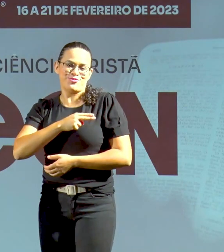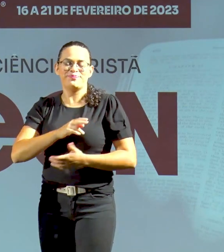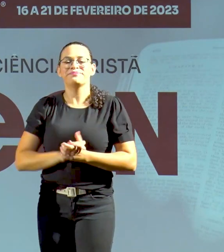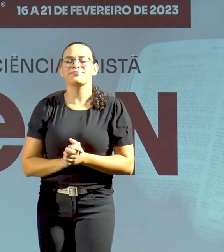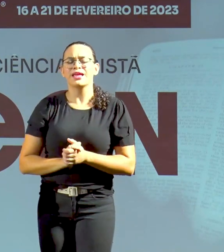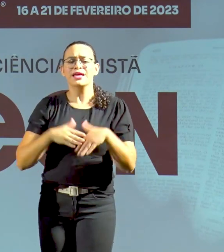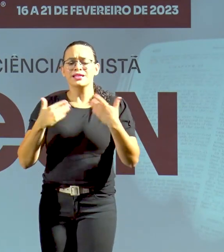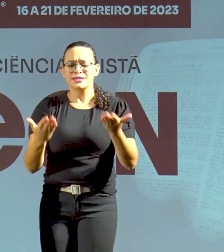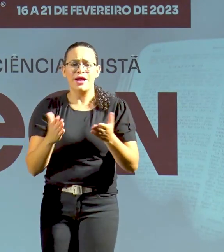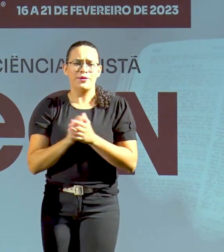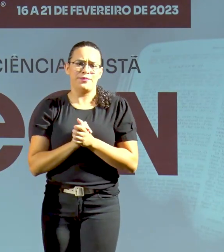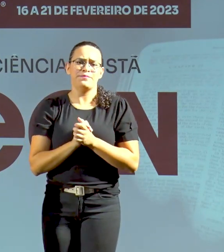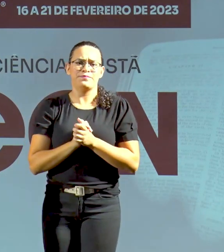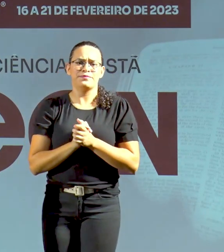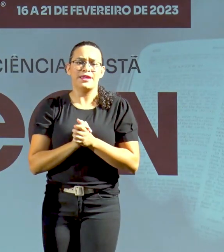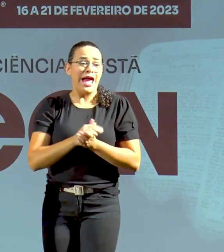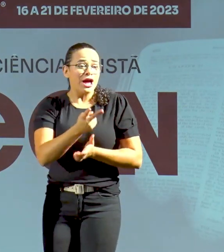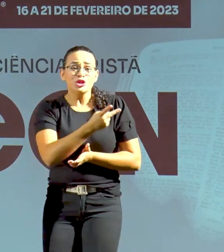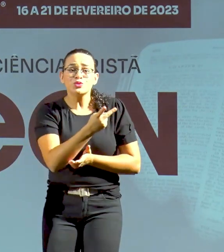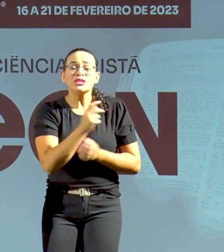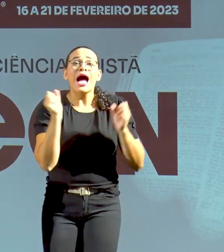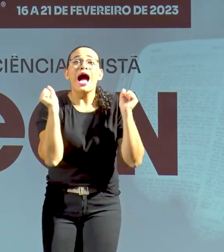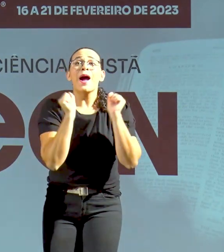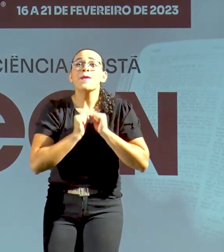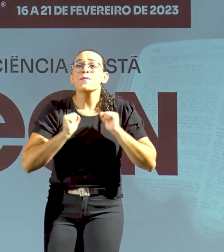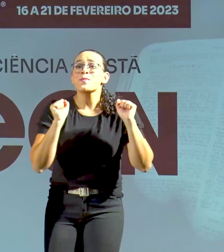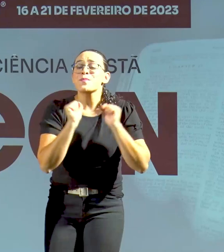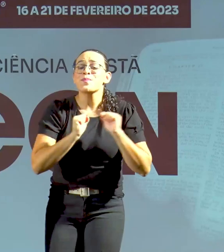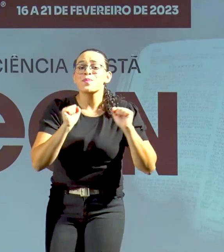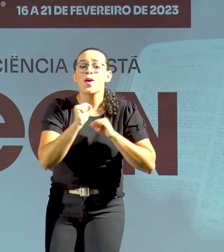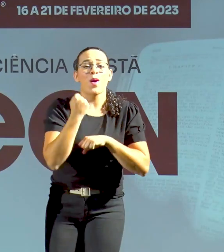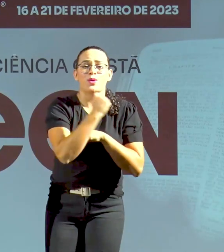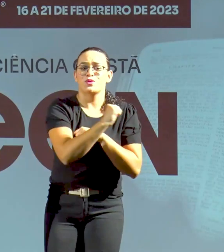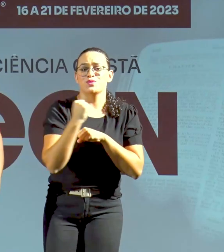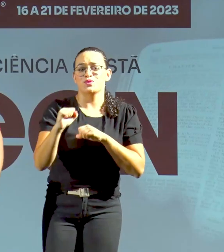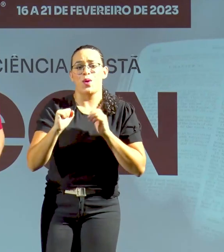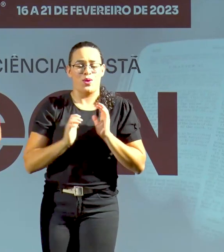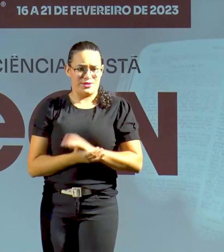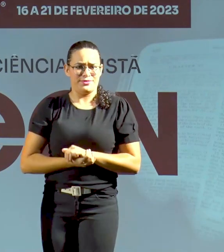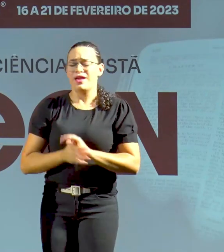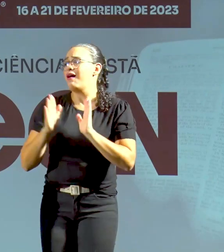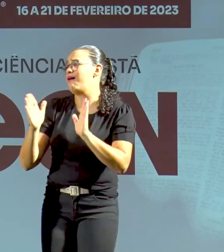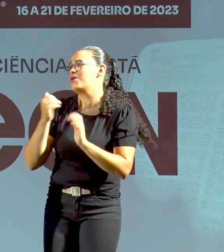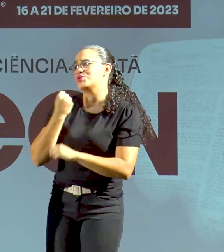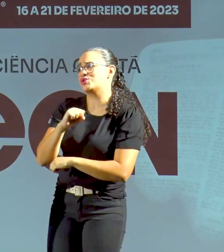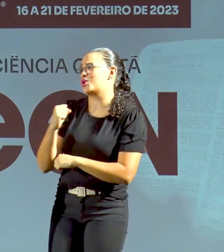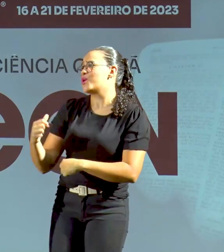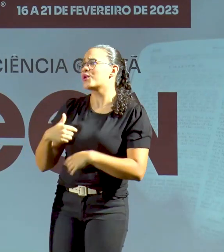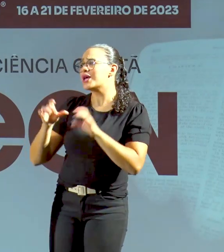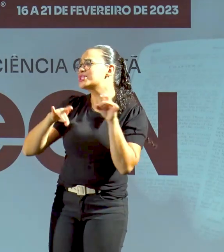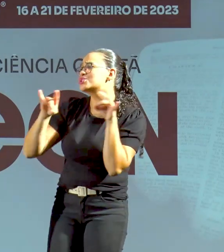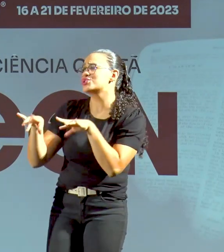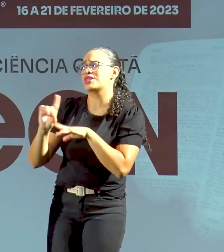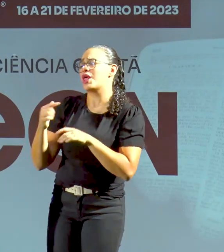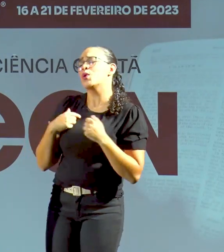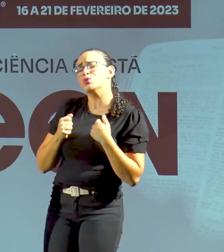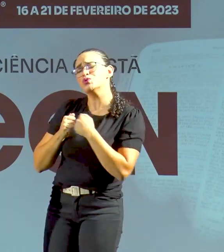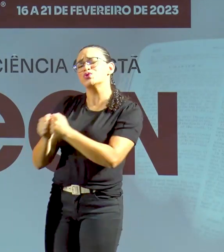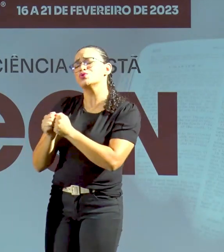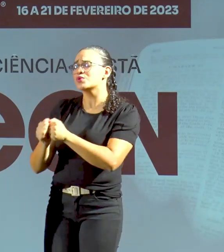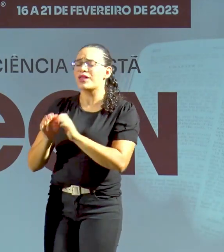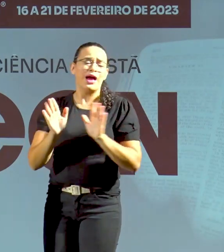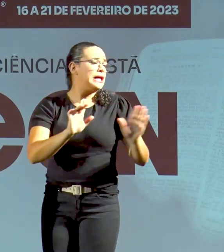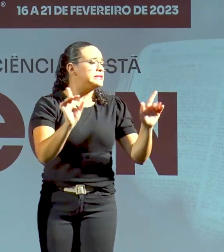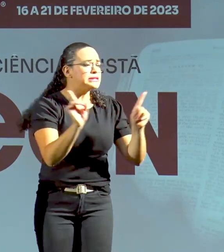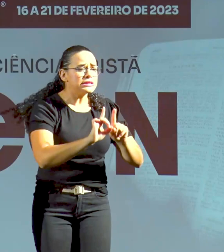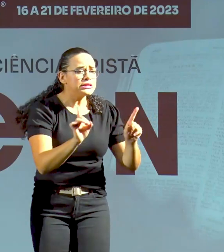e fala elas amavam a sogra e fala não nós não vamos te desamparar nós vamos com você e Noemi fala não